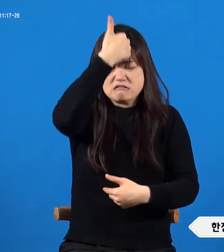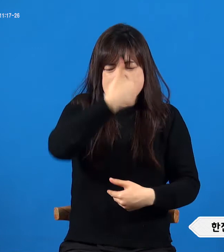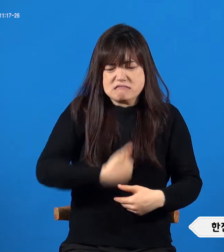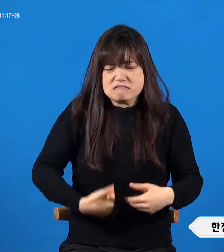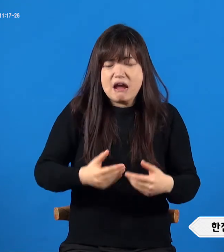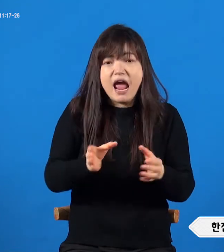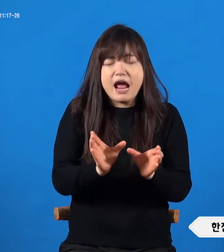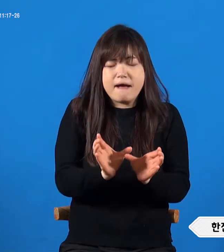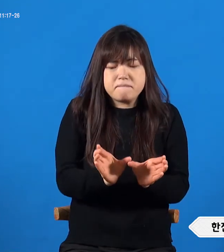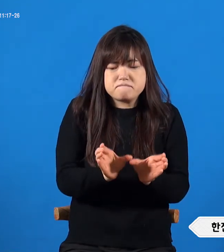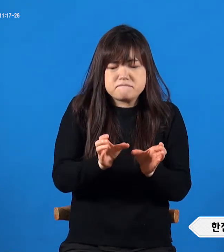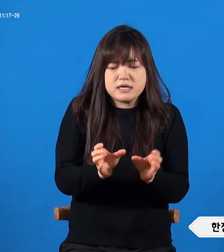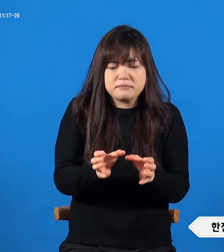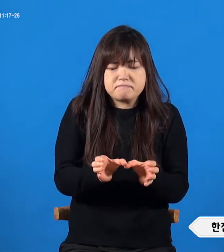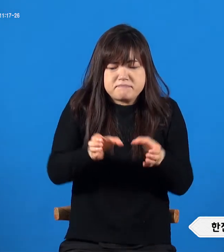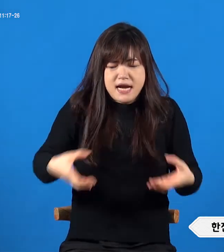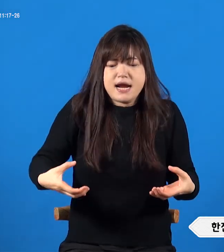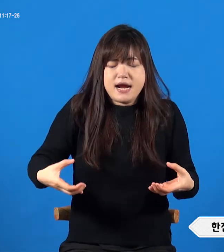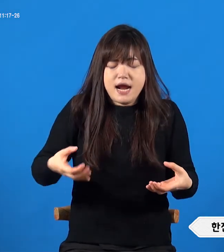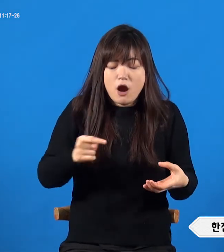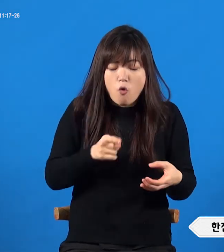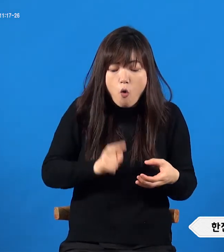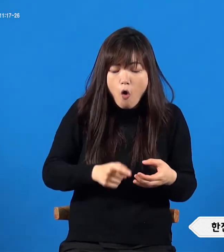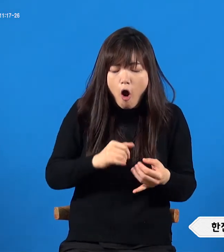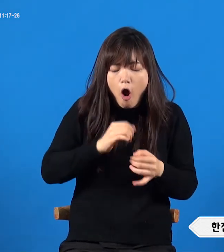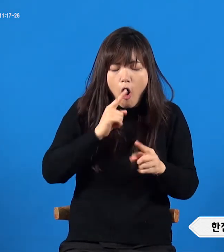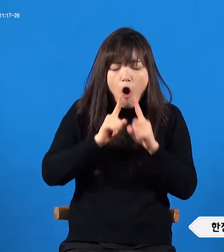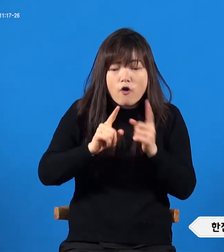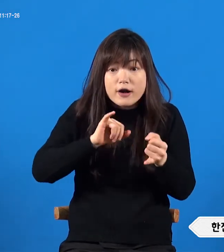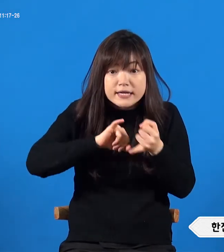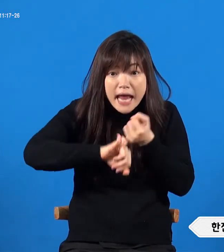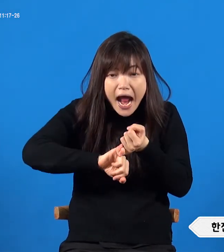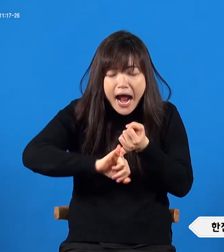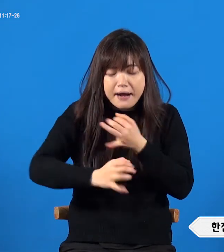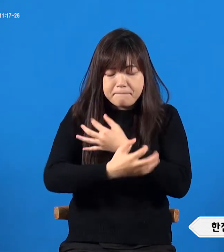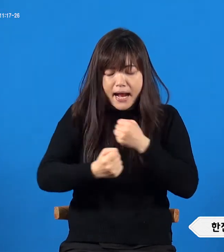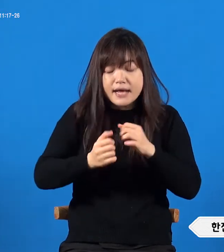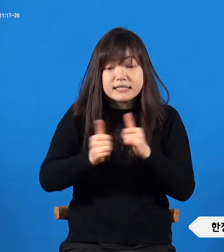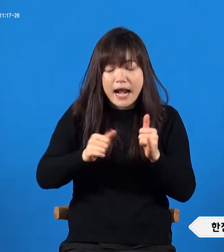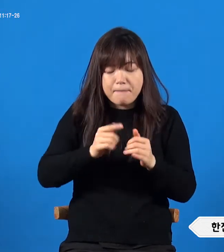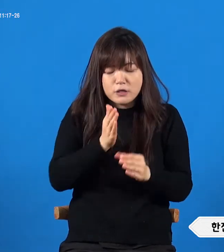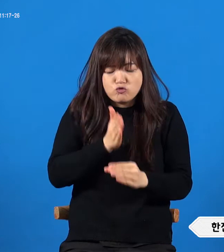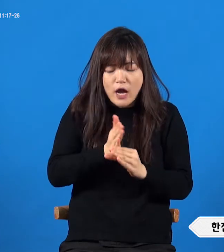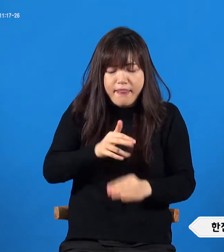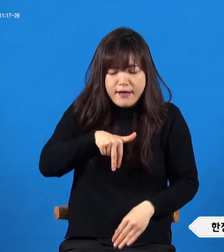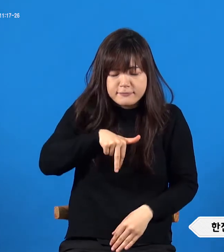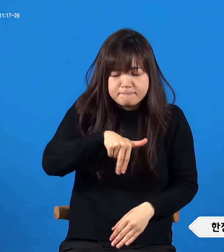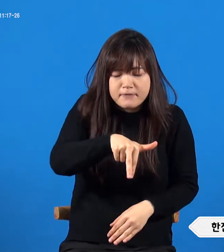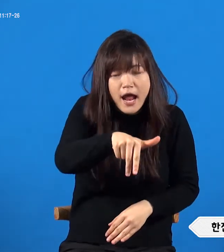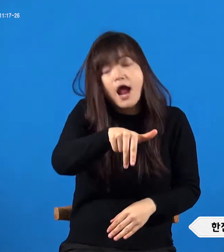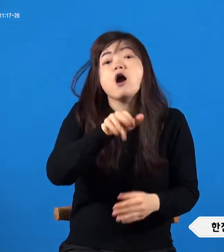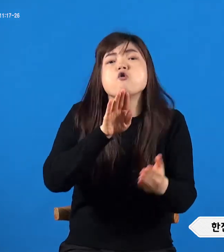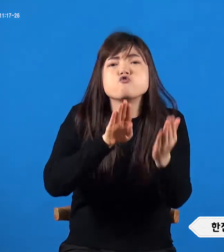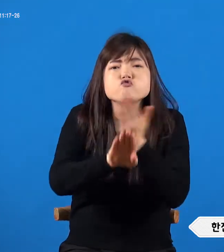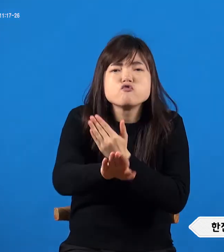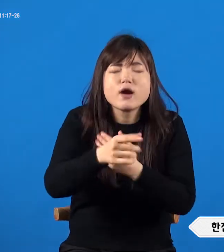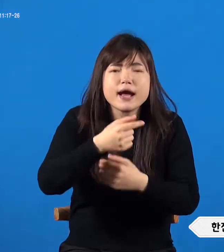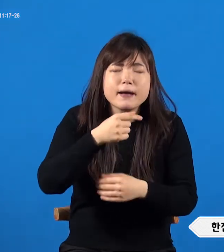제물을 벌려놓고 언약 당사자가 그 가운데를 통과합니다. 그리고 제물의 피를 몸에